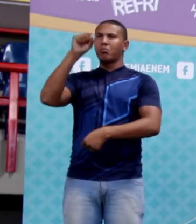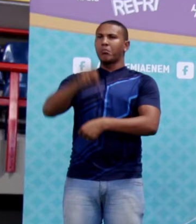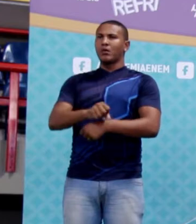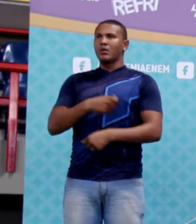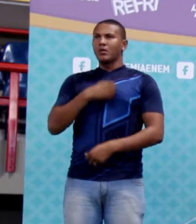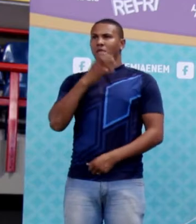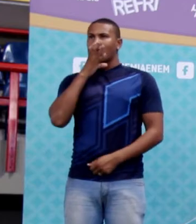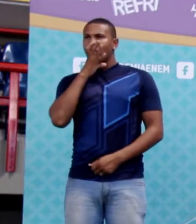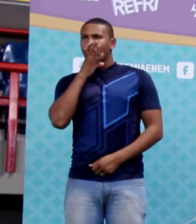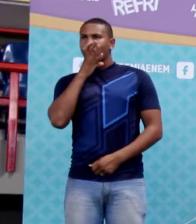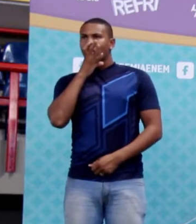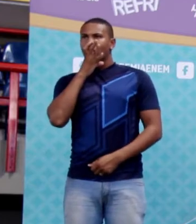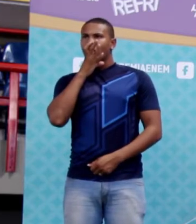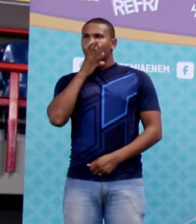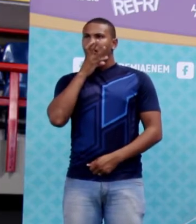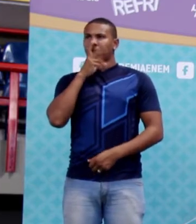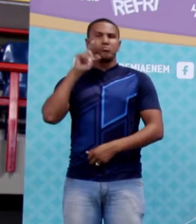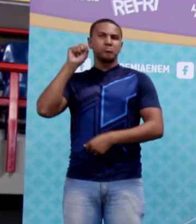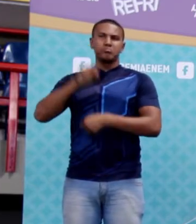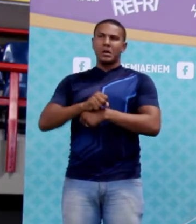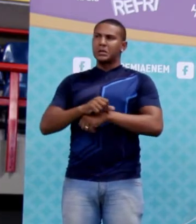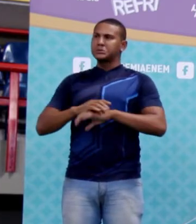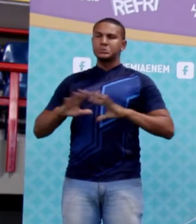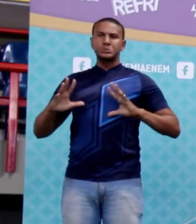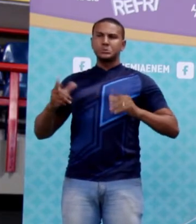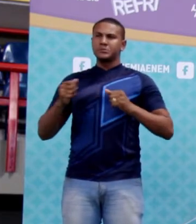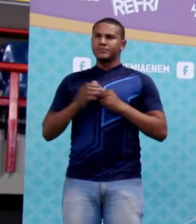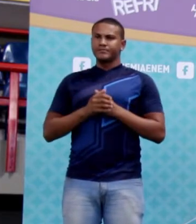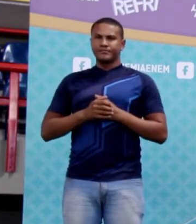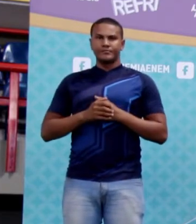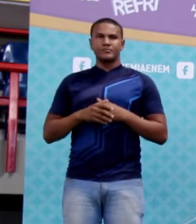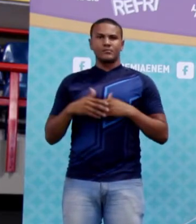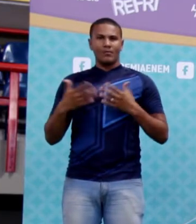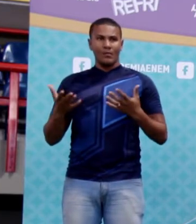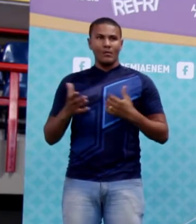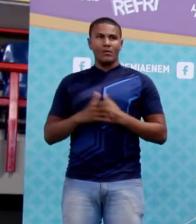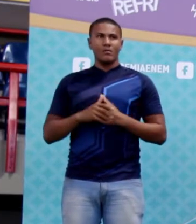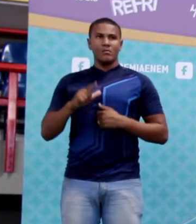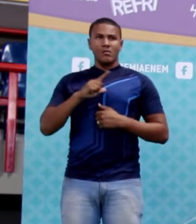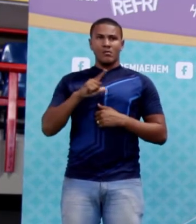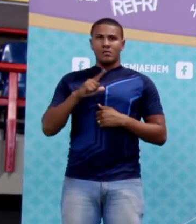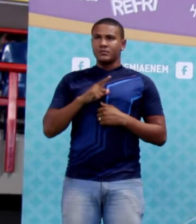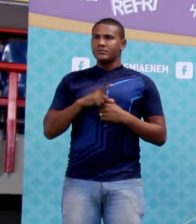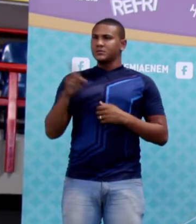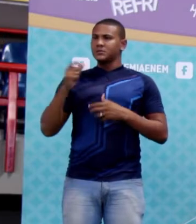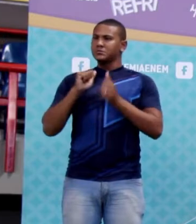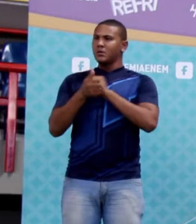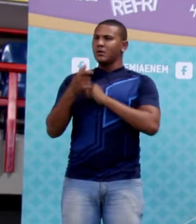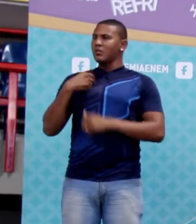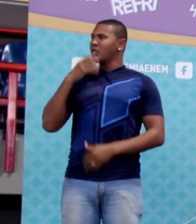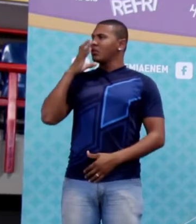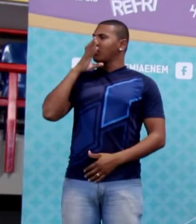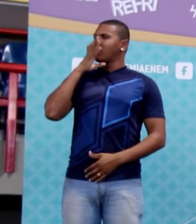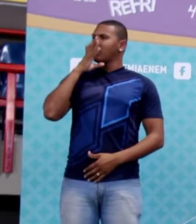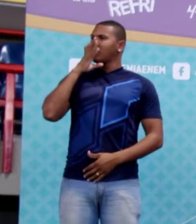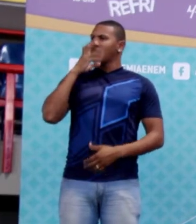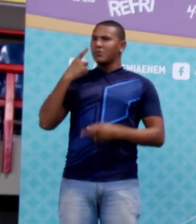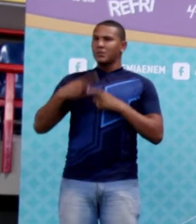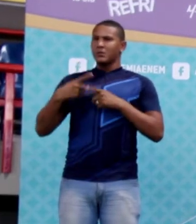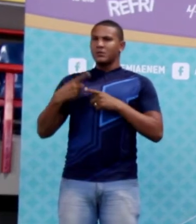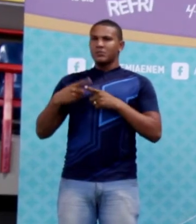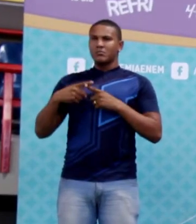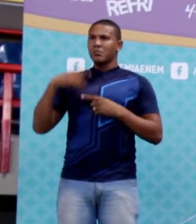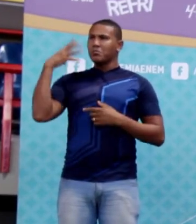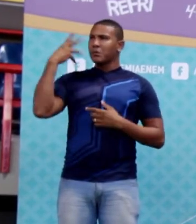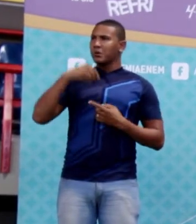para na Copa do Mundo. Vejam, a gente valoriza mais o esporte do que a beleza, porque o mundo